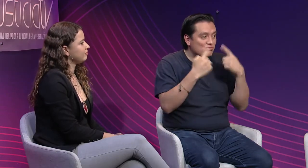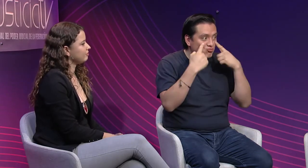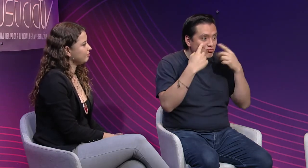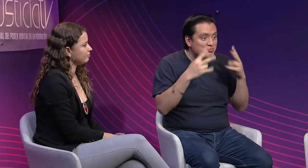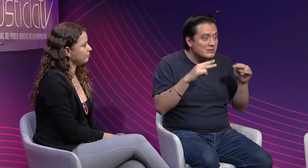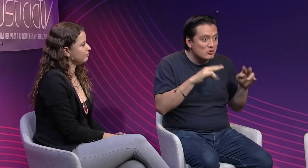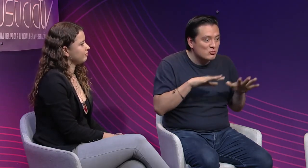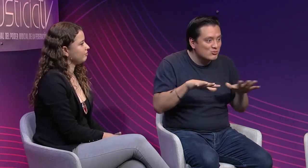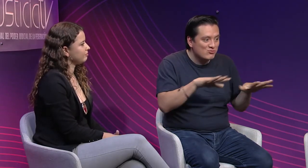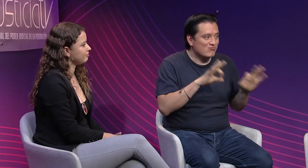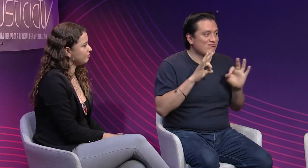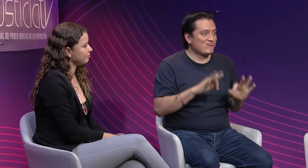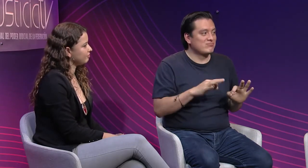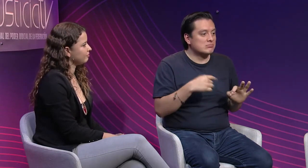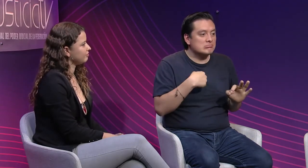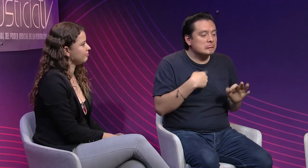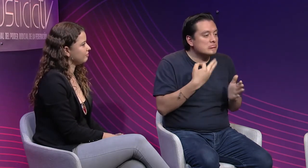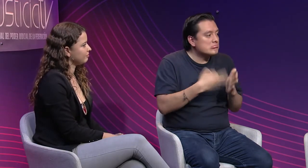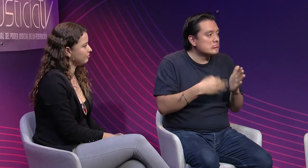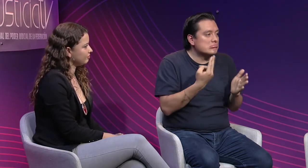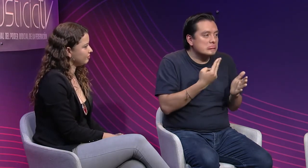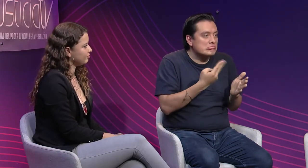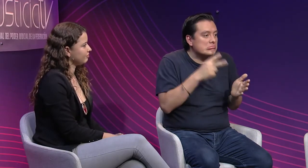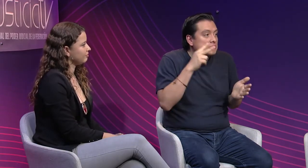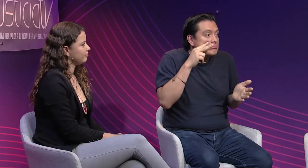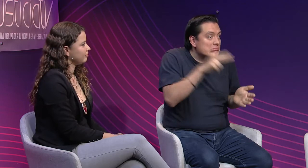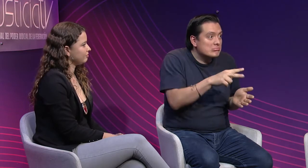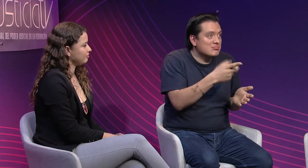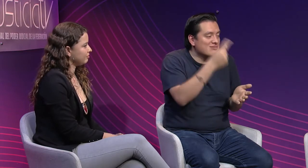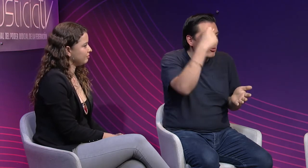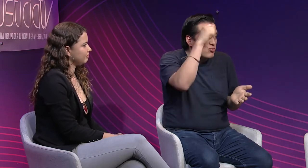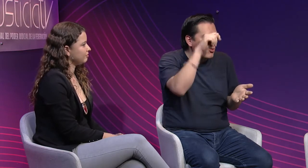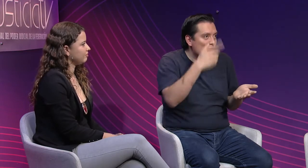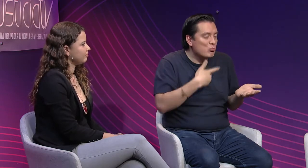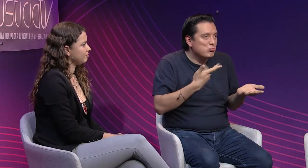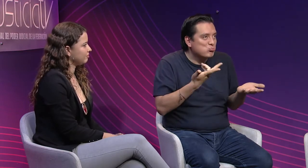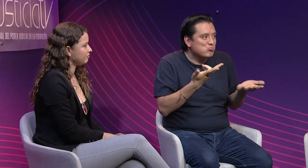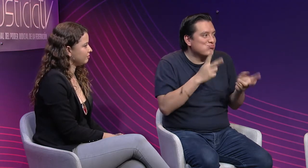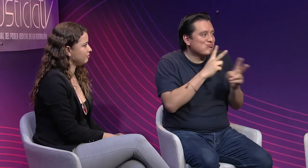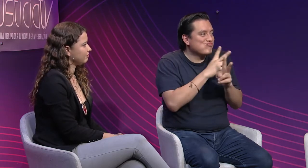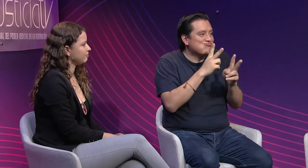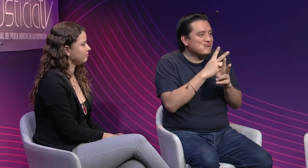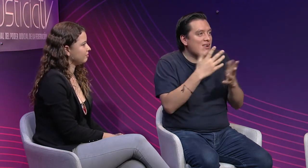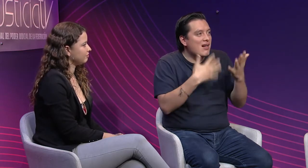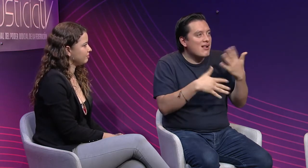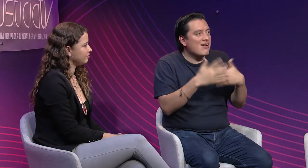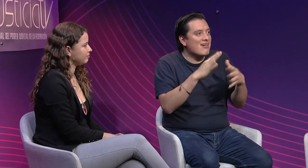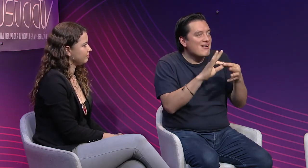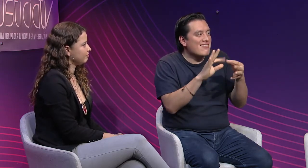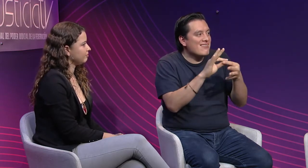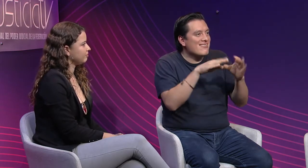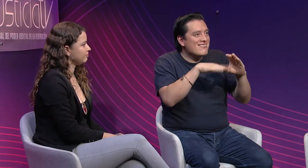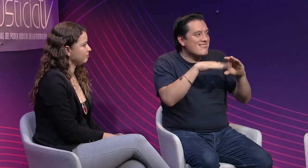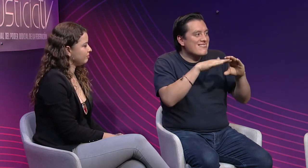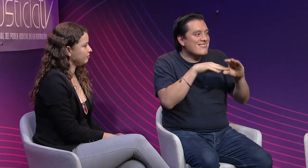intérprete, ahora tengo que ver cómo modifico, cómo adecuo estas prácticas culturales que tengo como sordo, de ser más